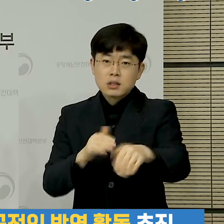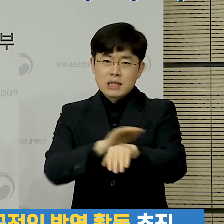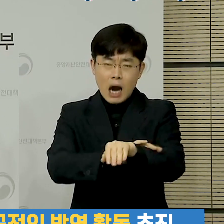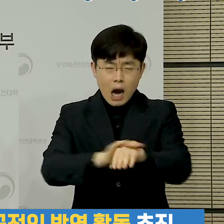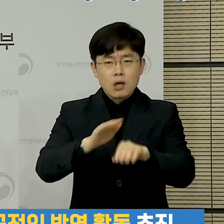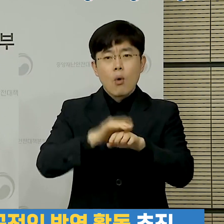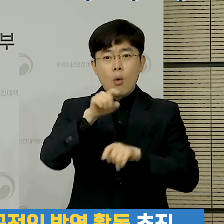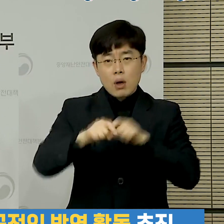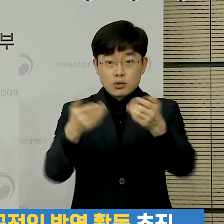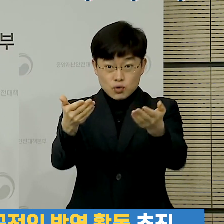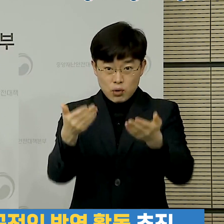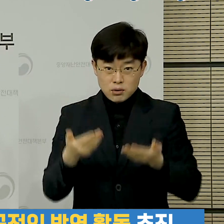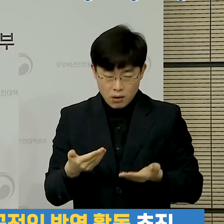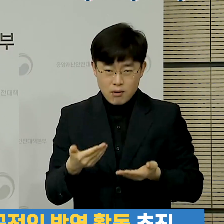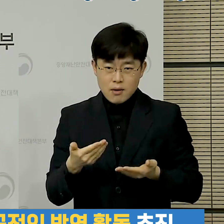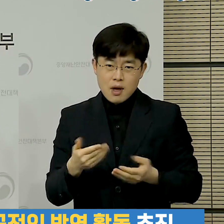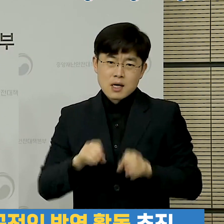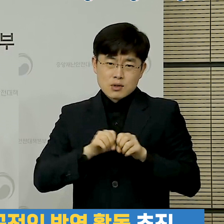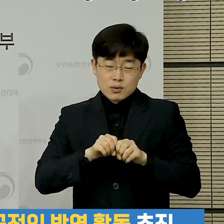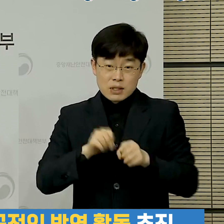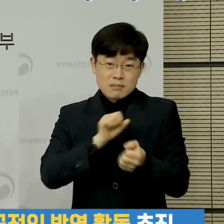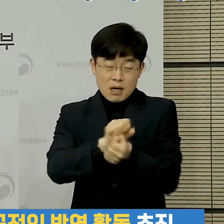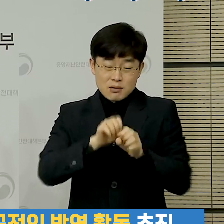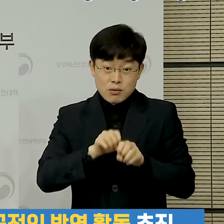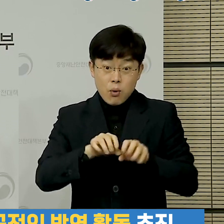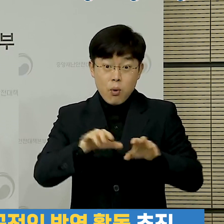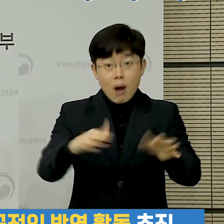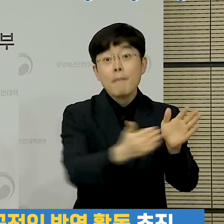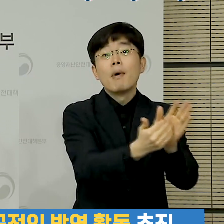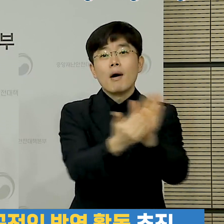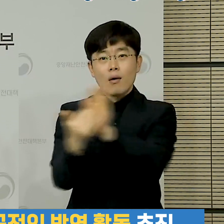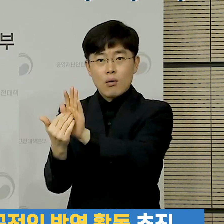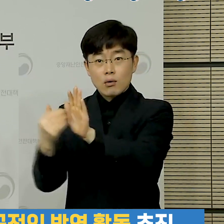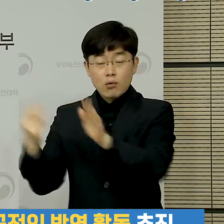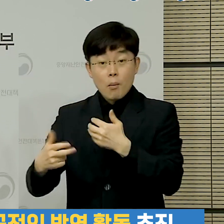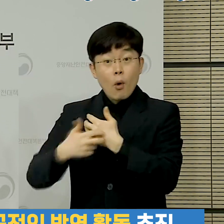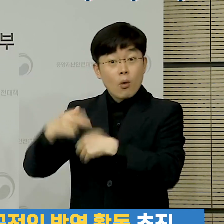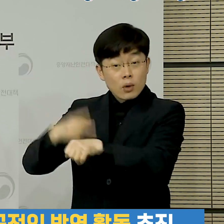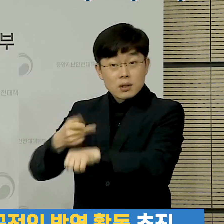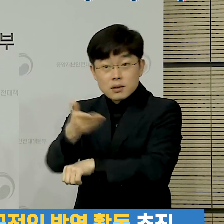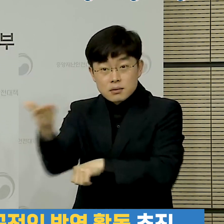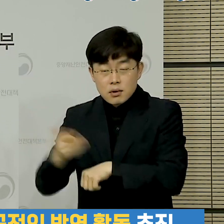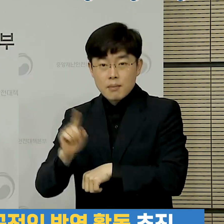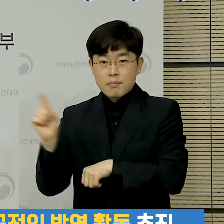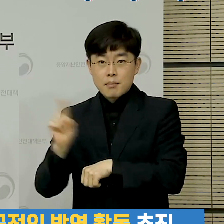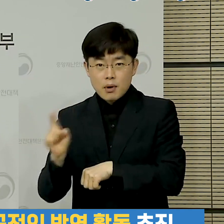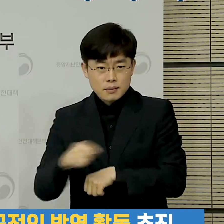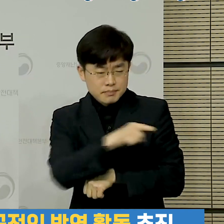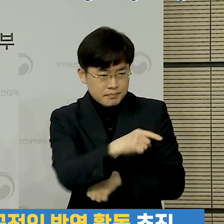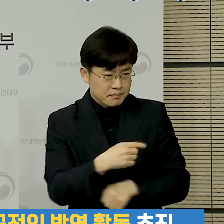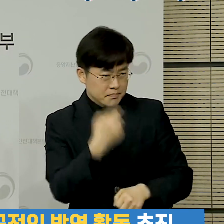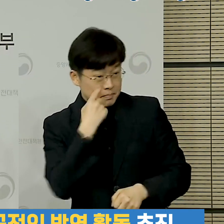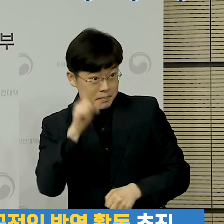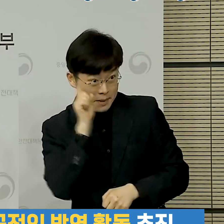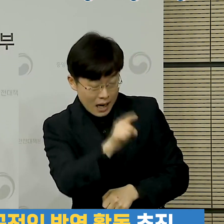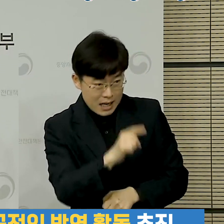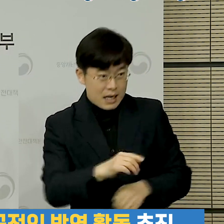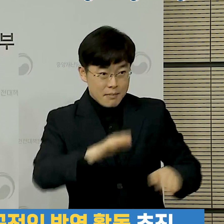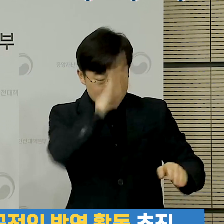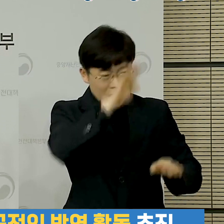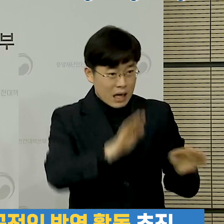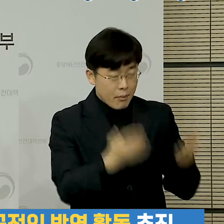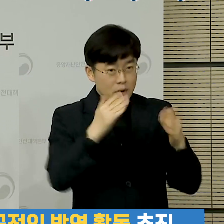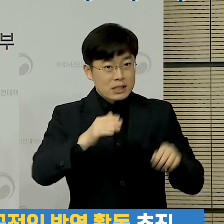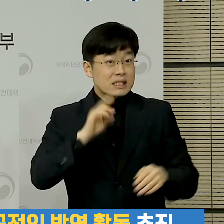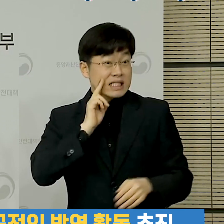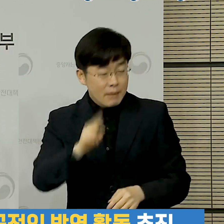동참하여 코로나19의 유행을 최대한 억제하고 의료진들은 찾아낸 확진 환자들을 중증도에 따라 안정적으로